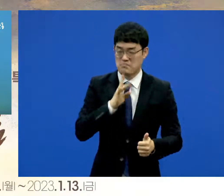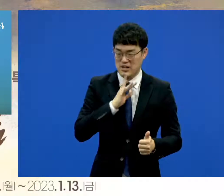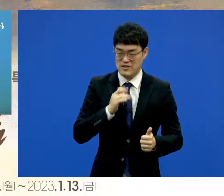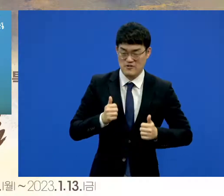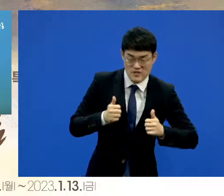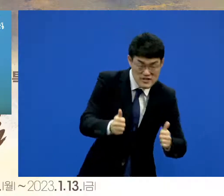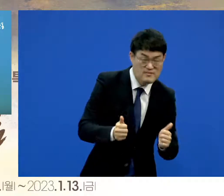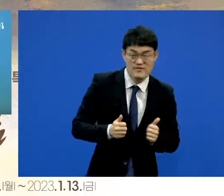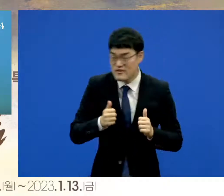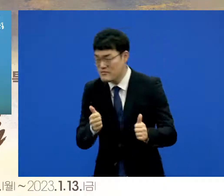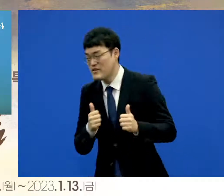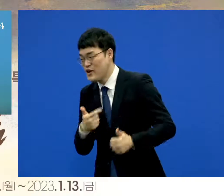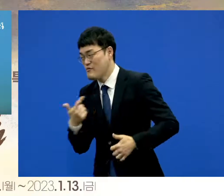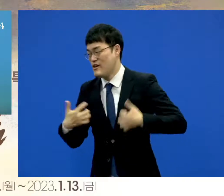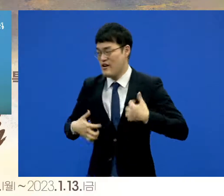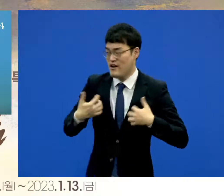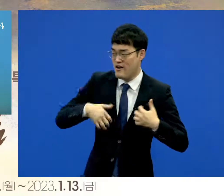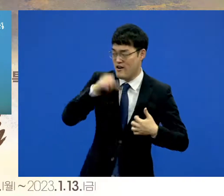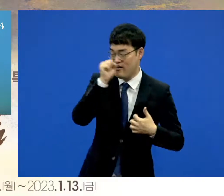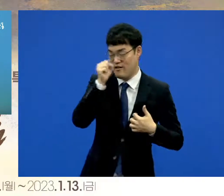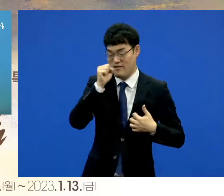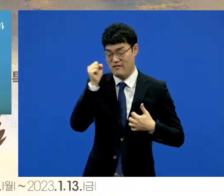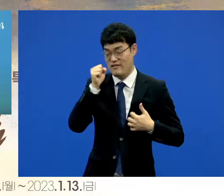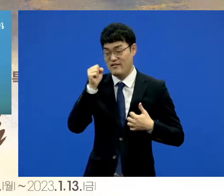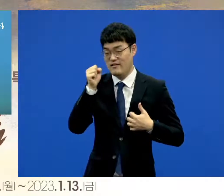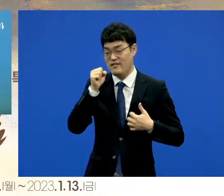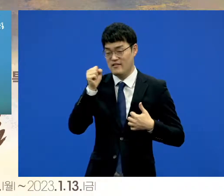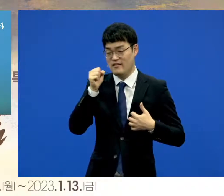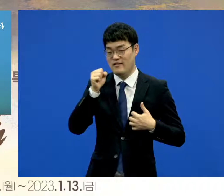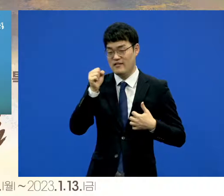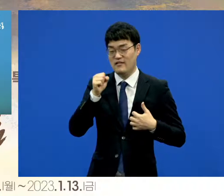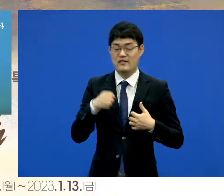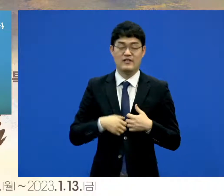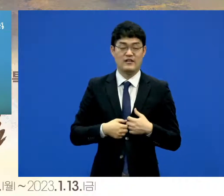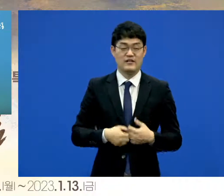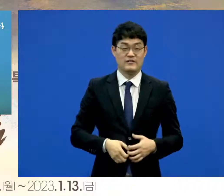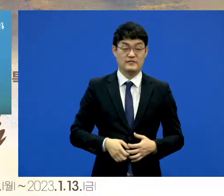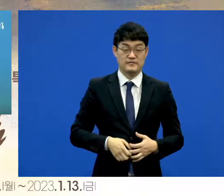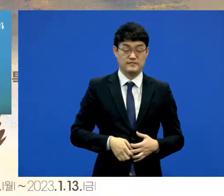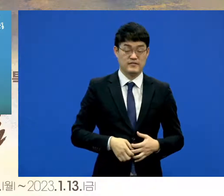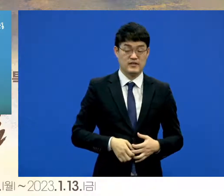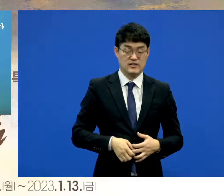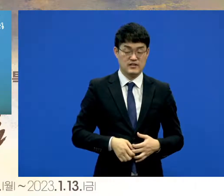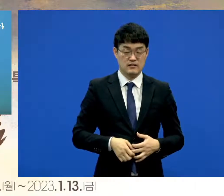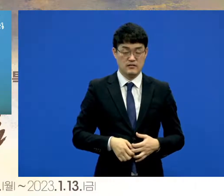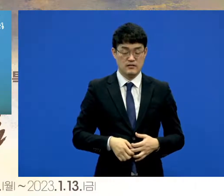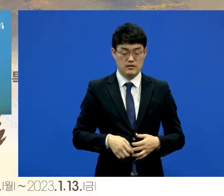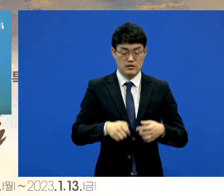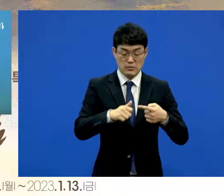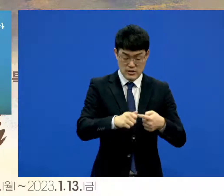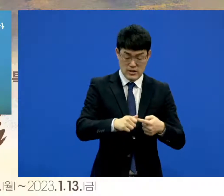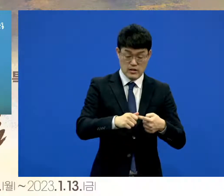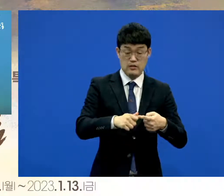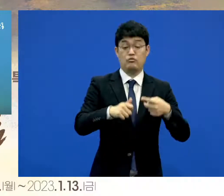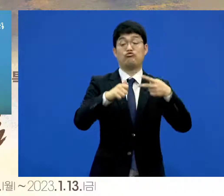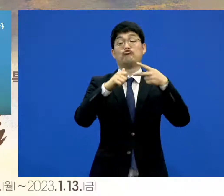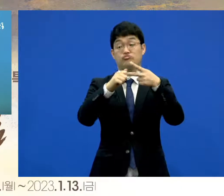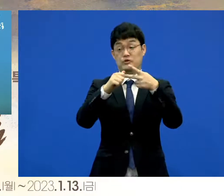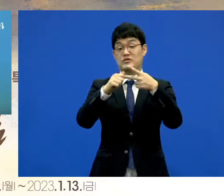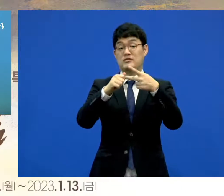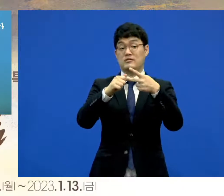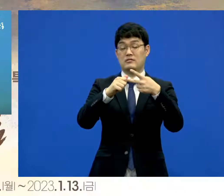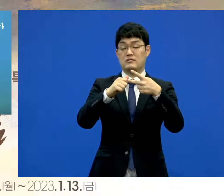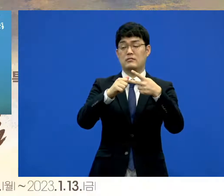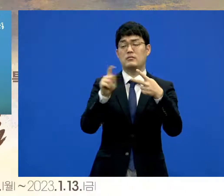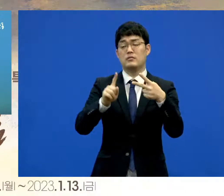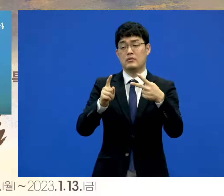열심히 해요. 그냥 너무 좋아. 그냥 봄날이에요, 봄날. 근데 두 번째 시기를 맞는데 그게 영적 시련의